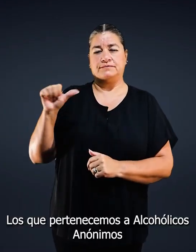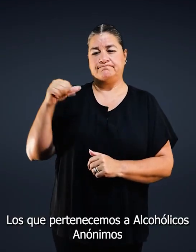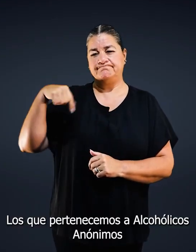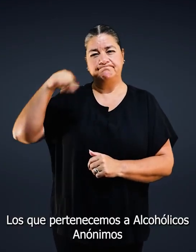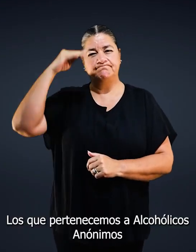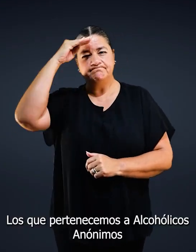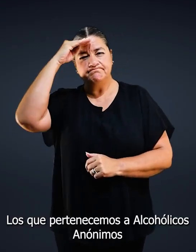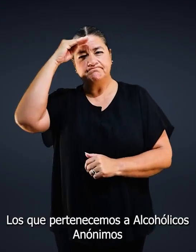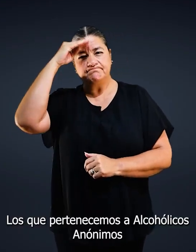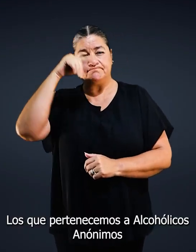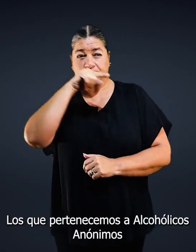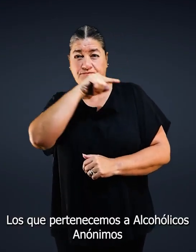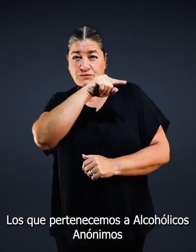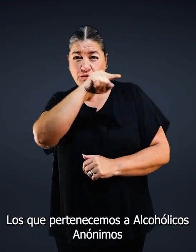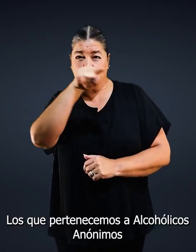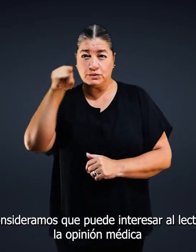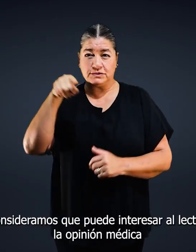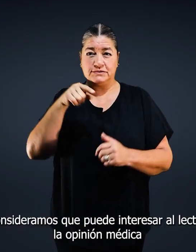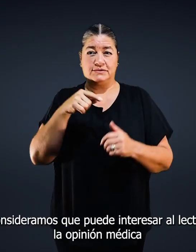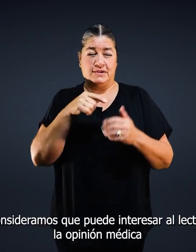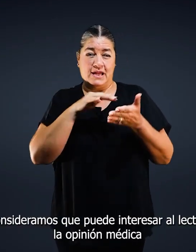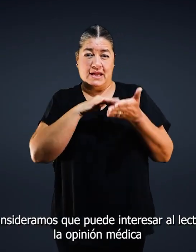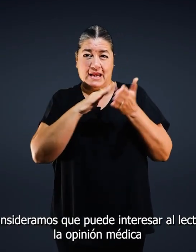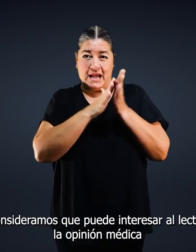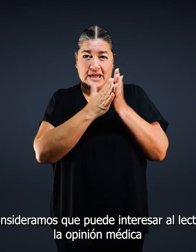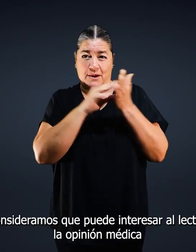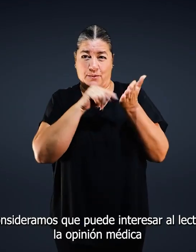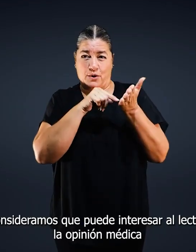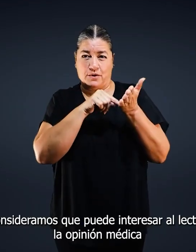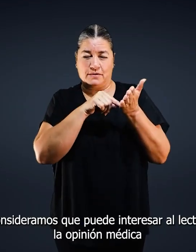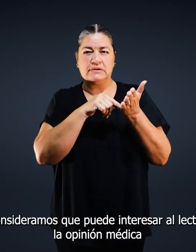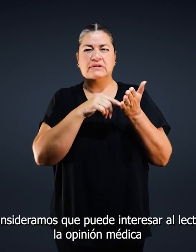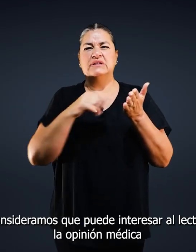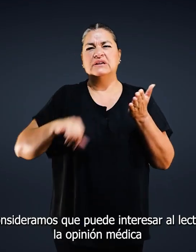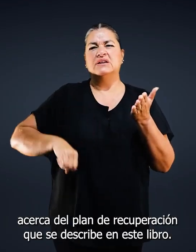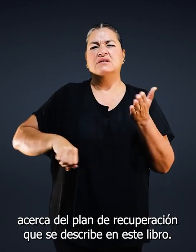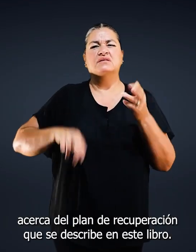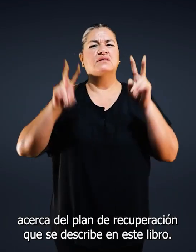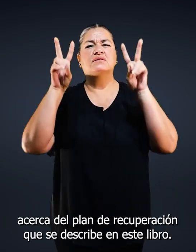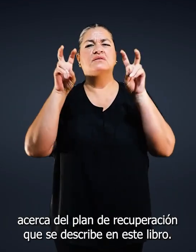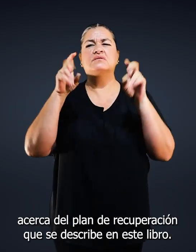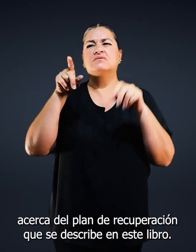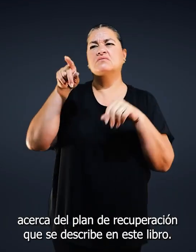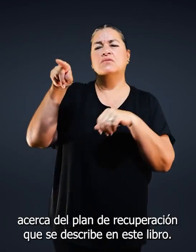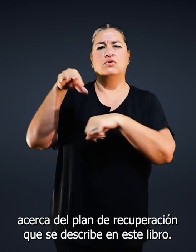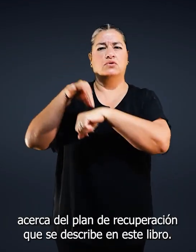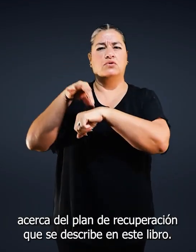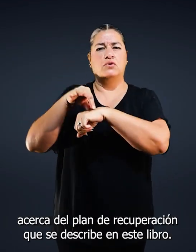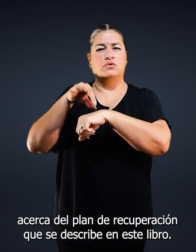Los que pertenecemos a Alcohólicos Anónimos, consideramos que puede interesar al lector la opinión médica acerca del plan de recuperación que se describe